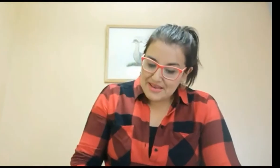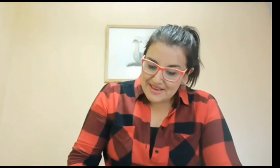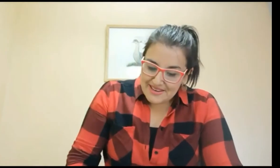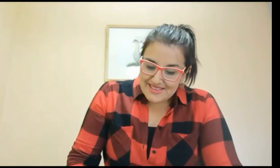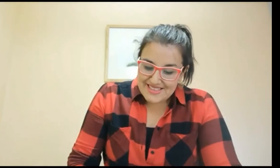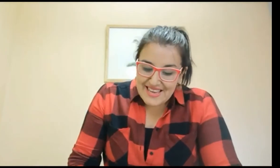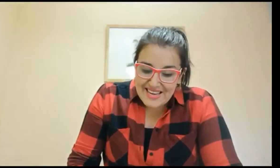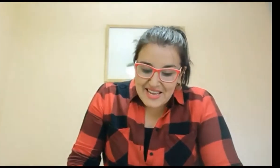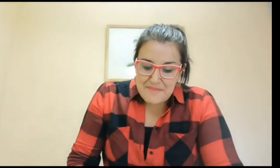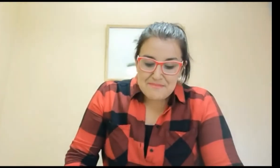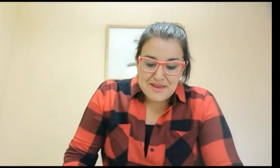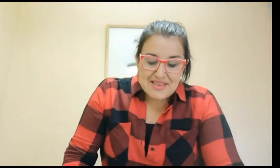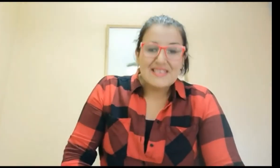Vladimir tiene